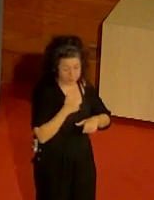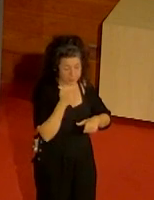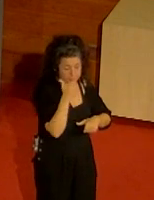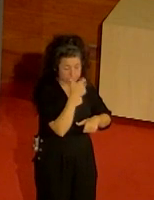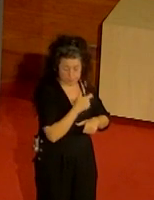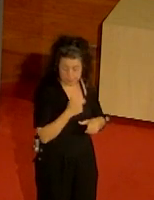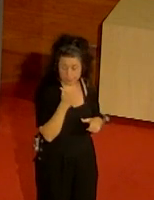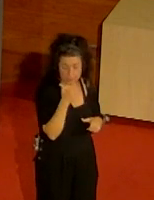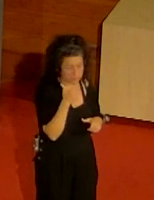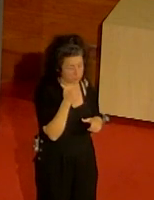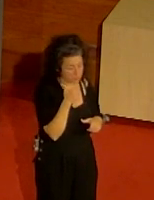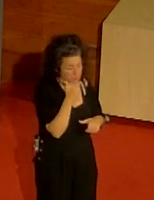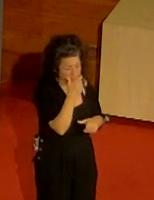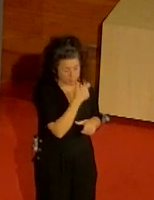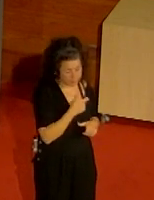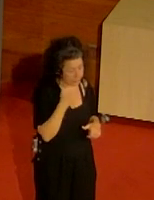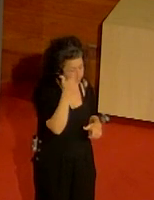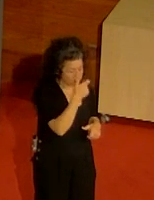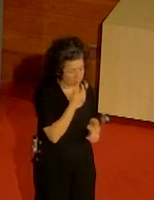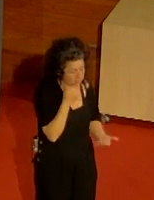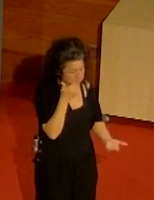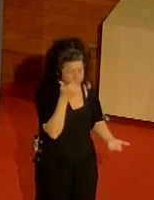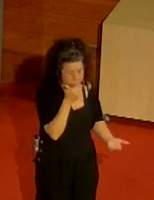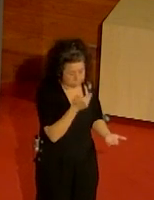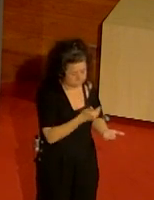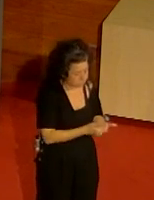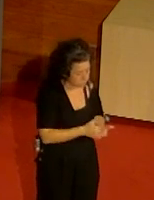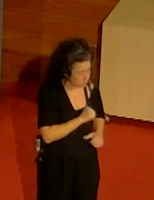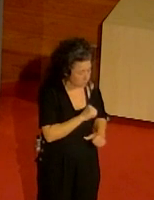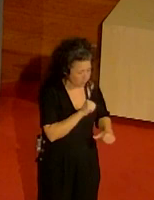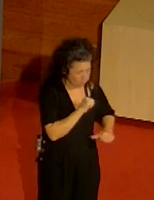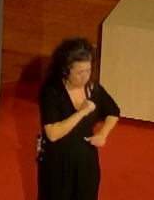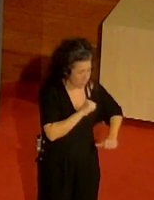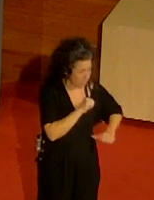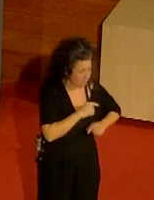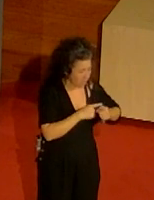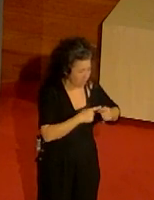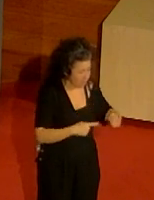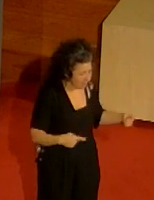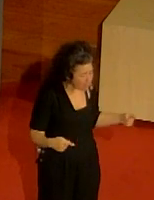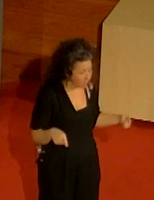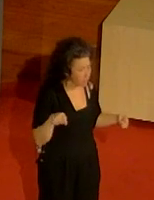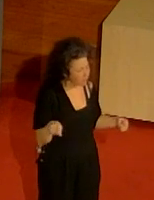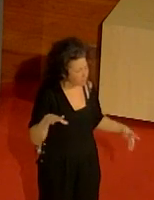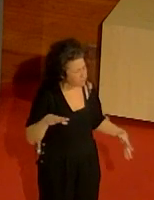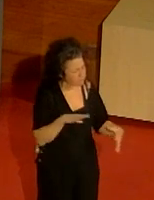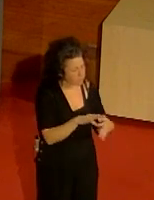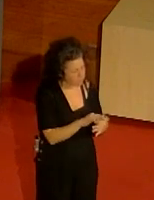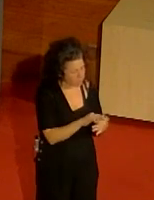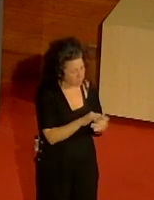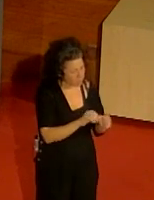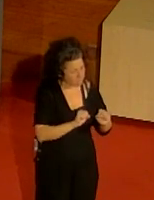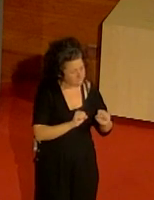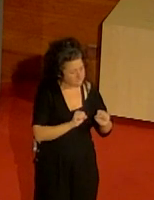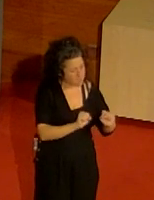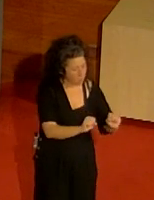Gente que experimentaba el hastío, ¿no? Eso en buena medida tiene que ver con el bloqueo que se hace por